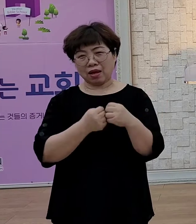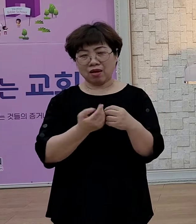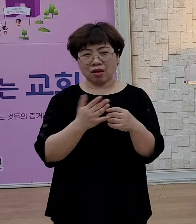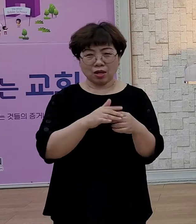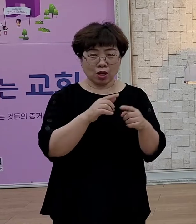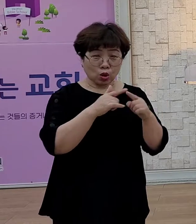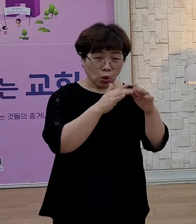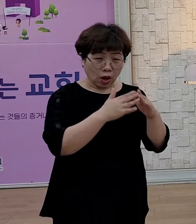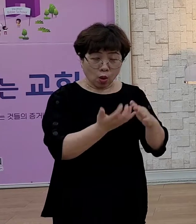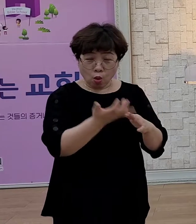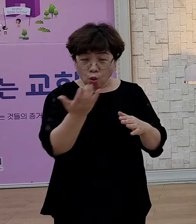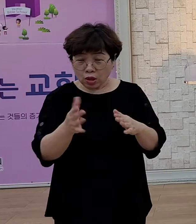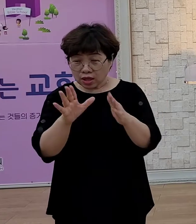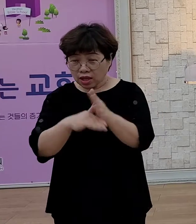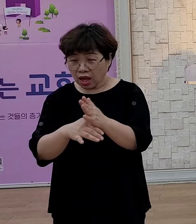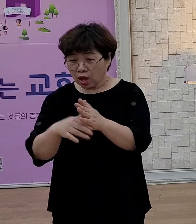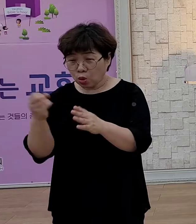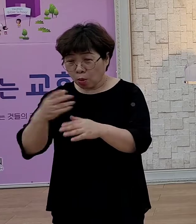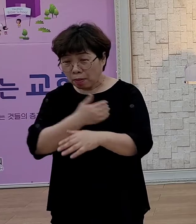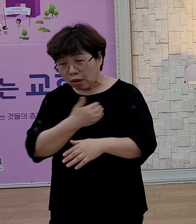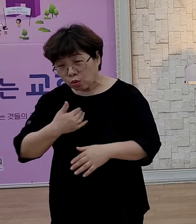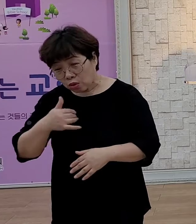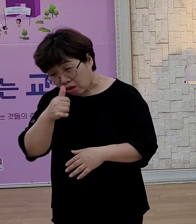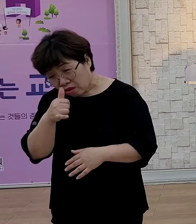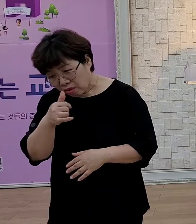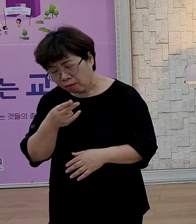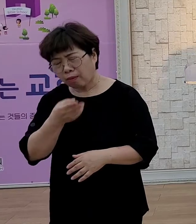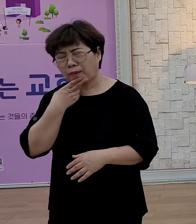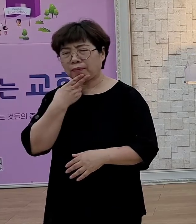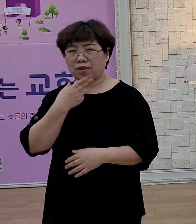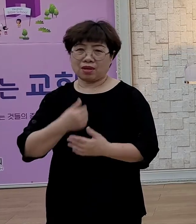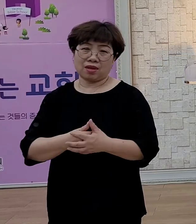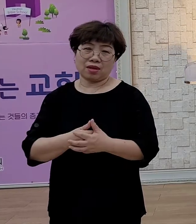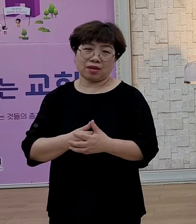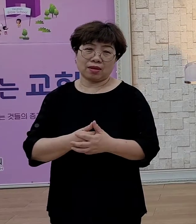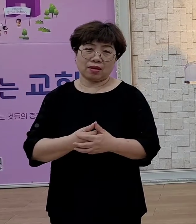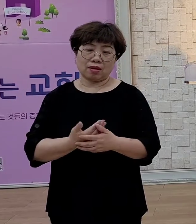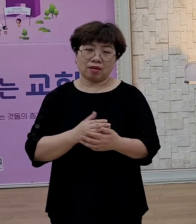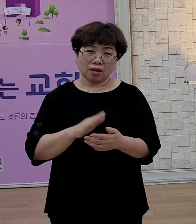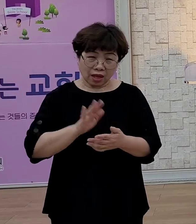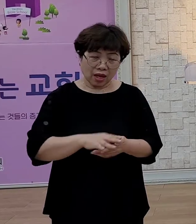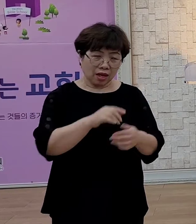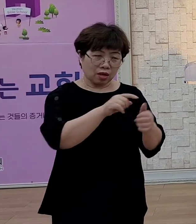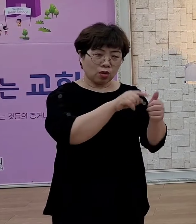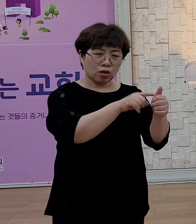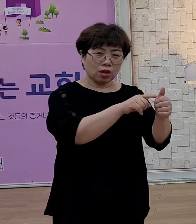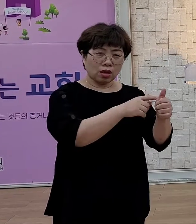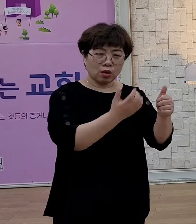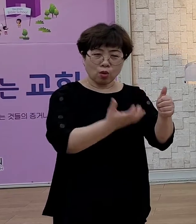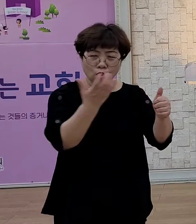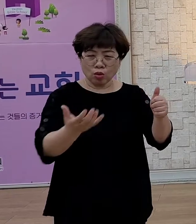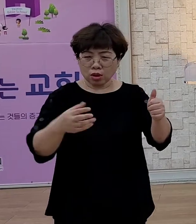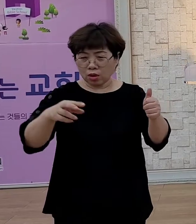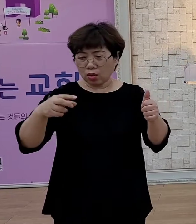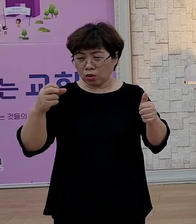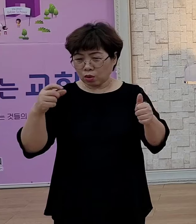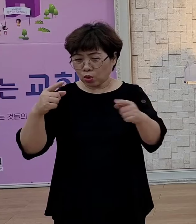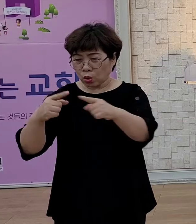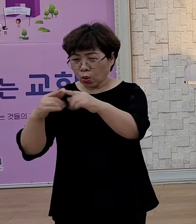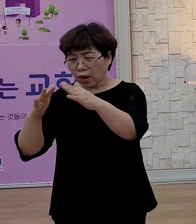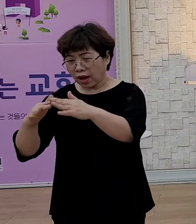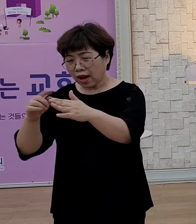있을까요? 아니요. 문제는 그분은 거기 가서도 절대 그 병이 안